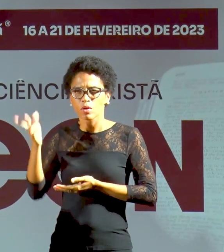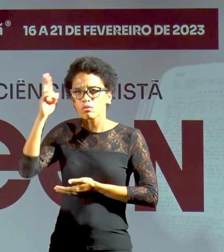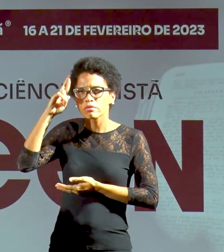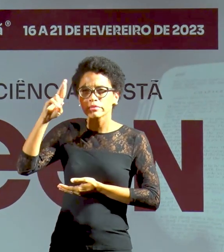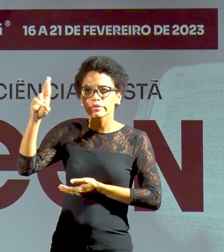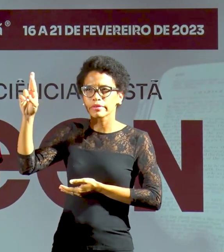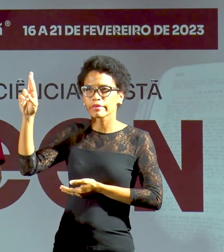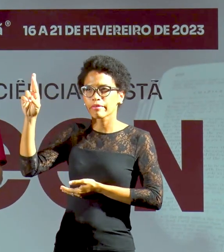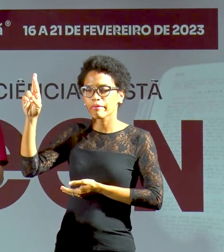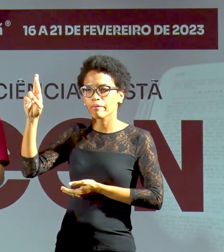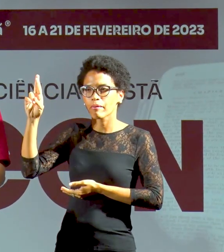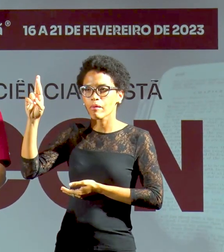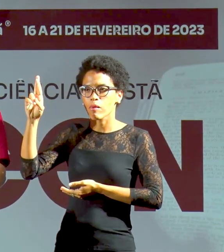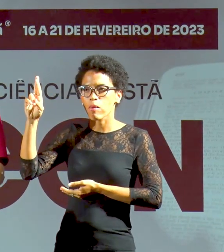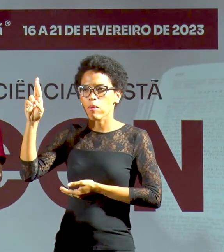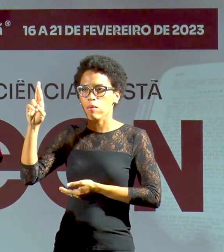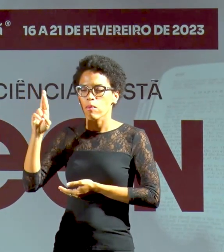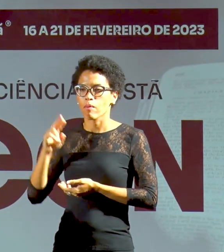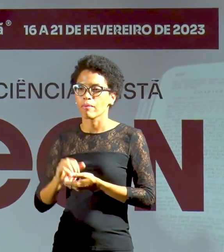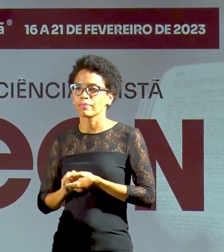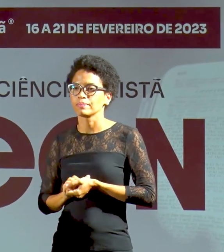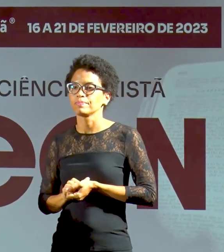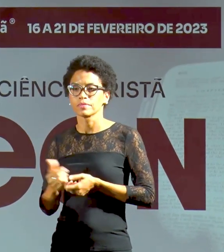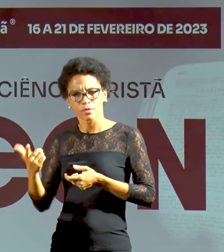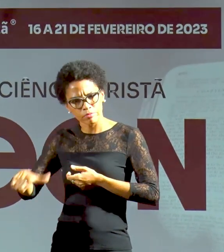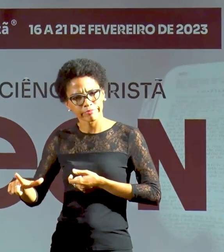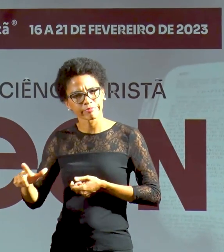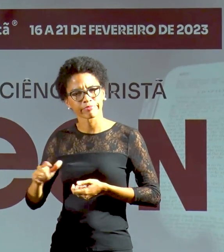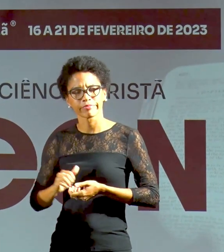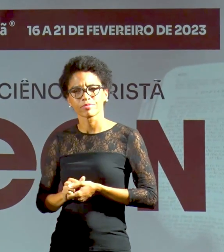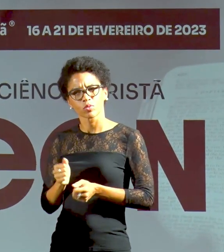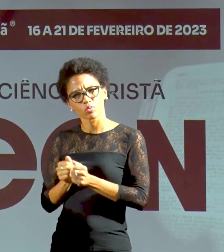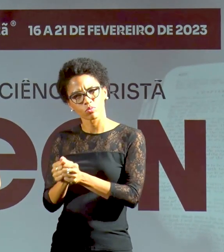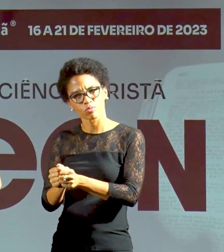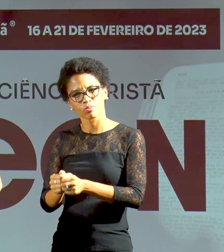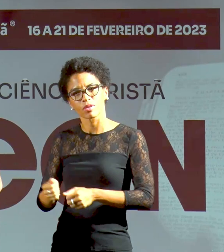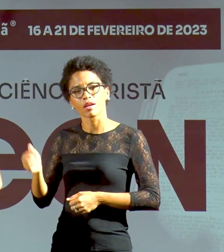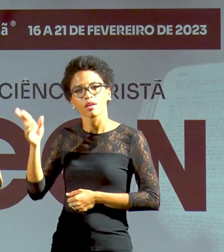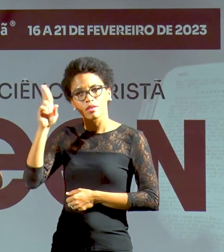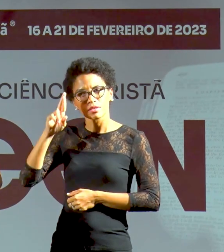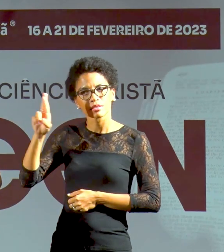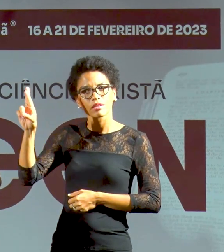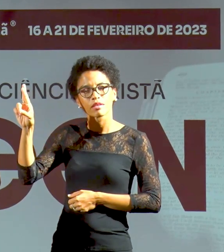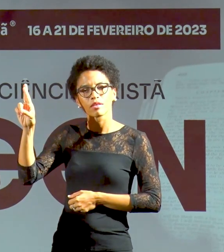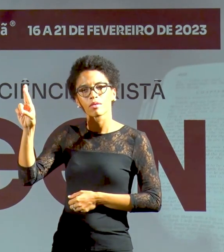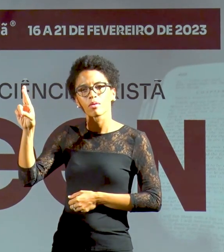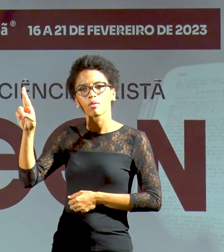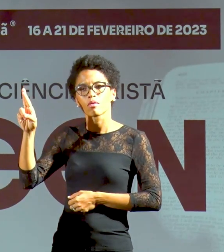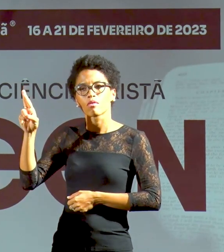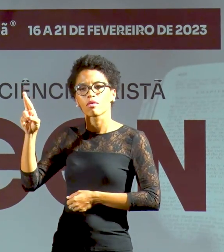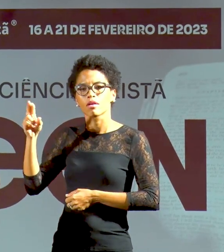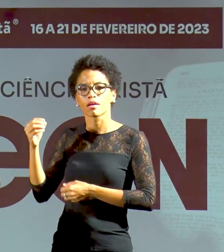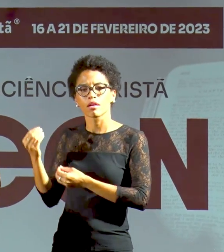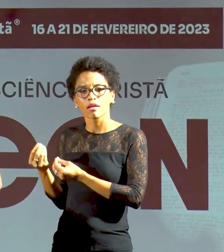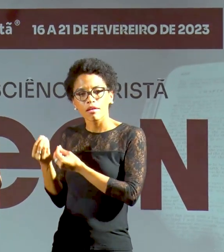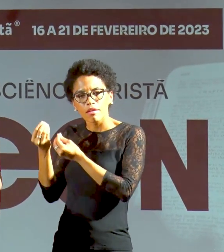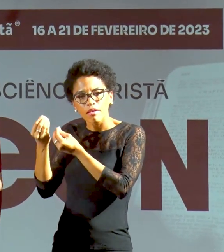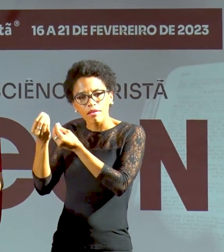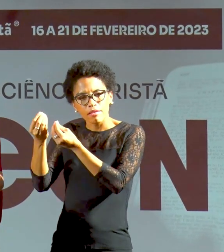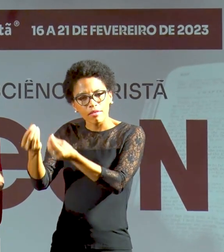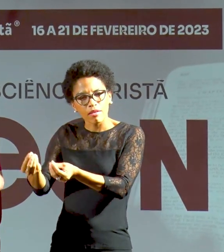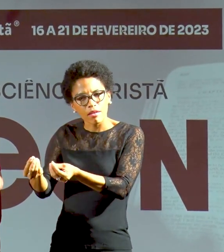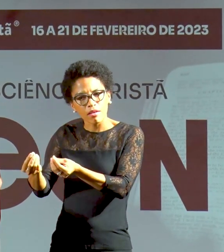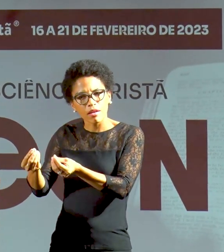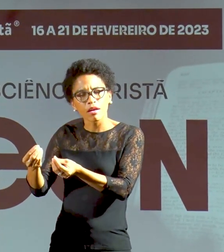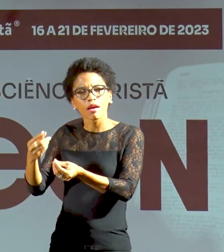senhor vamos de novo o senhor retribua o teu feito